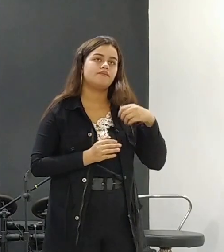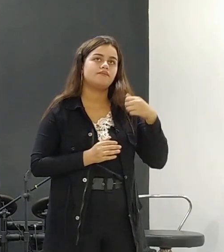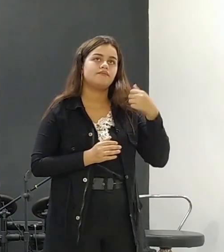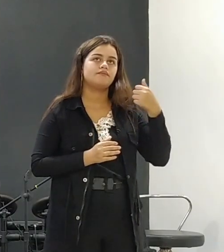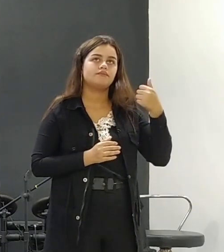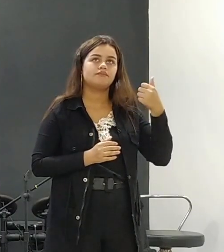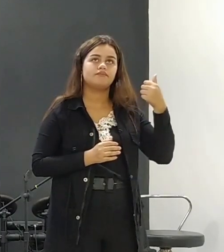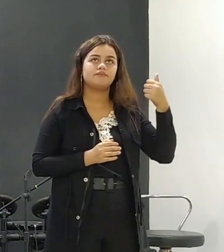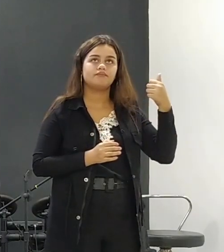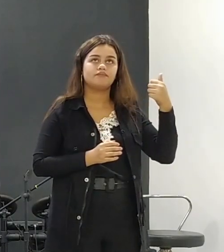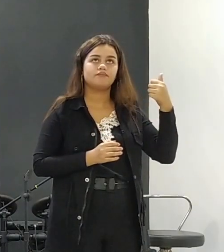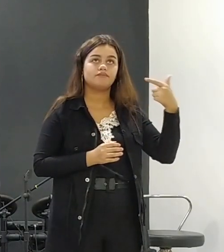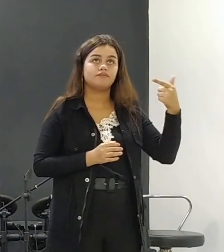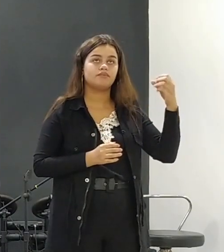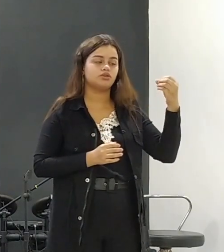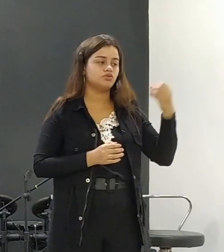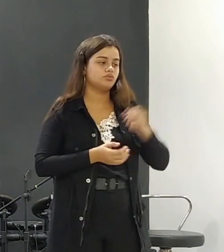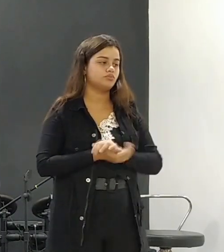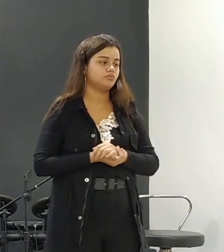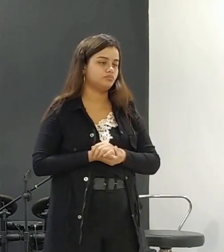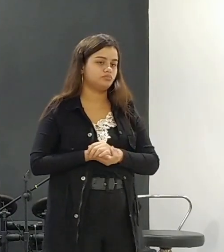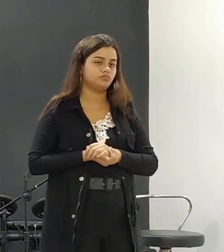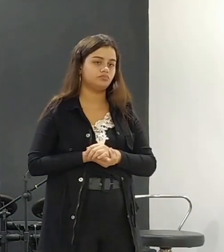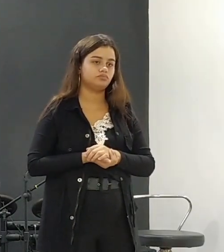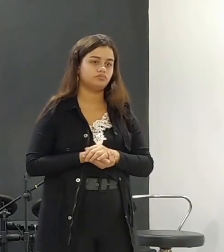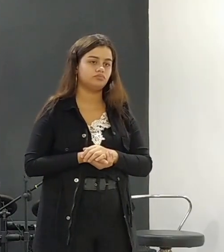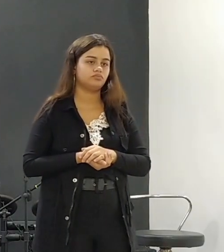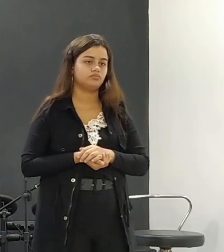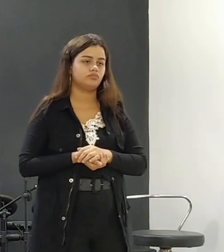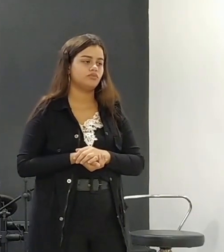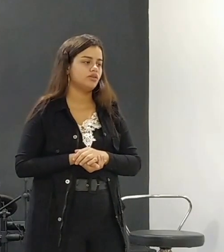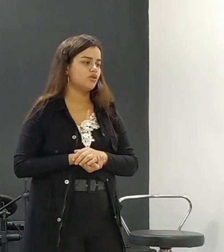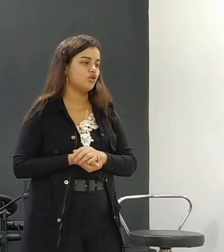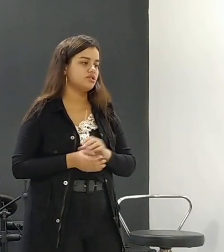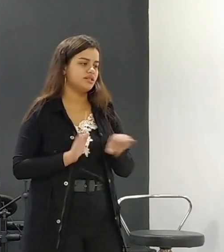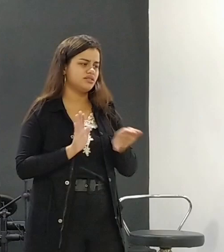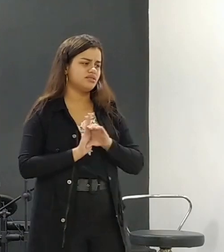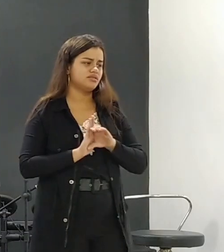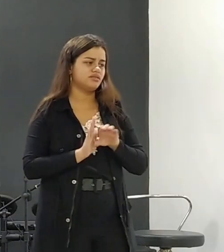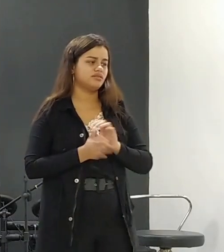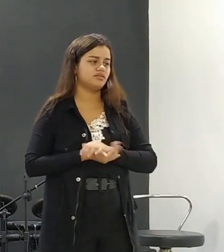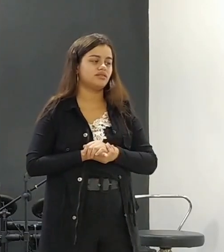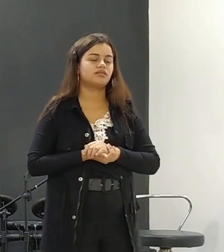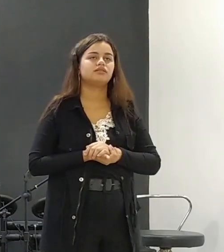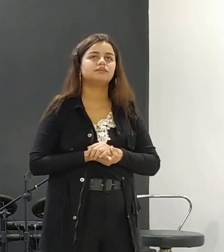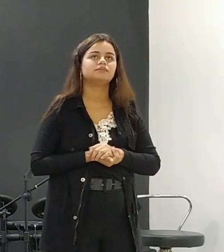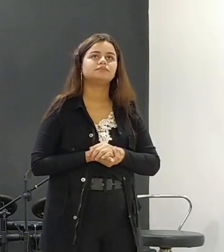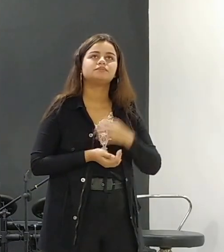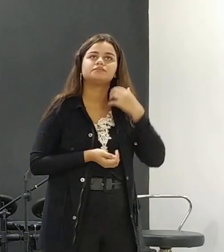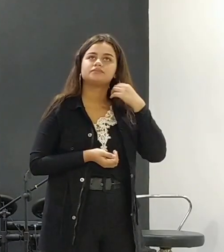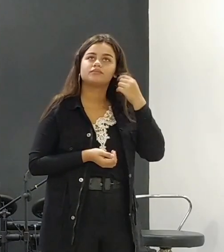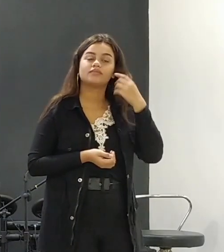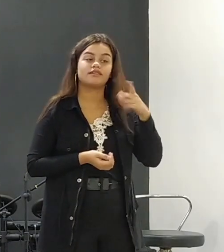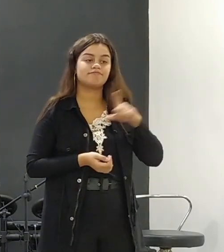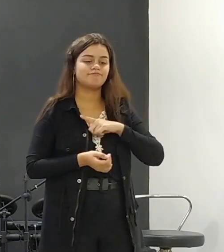A esperança para a árvore cortada, né? A esperança, quando vem ali o cheiro das